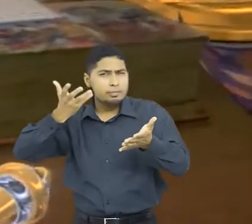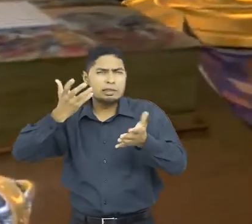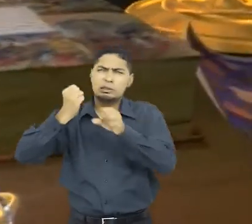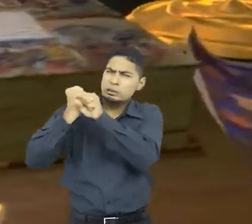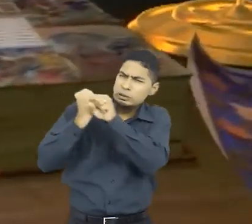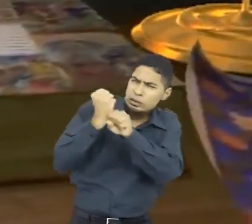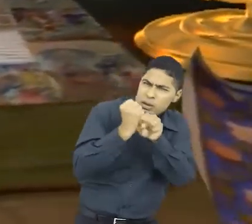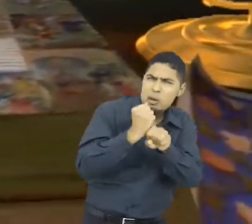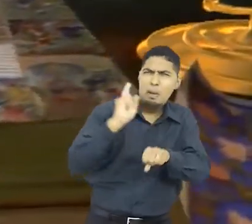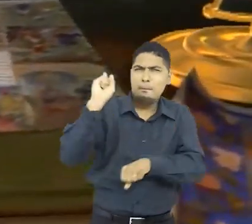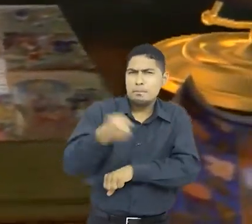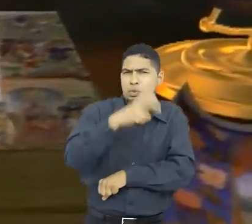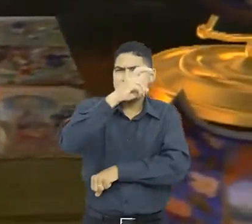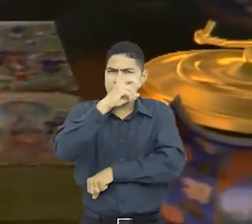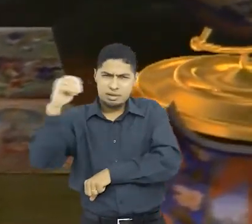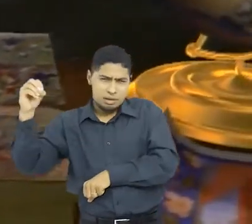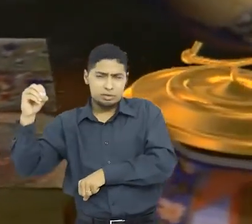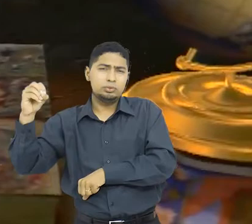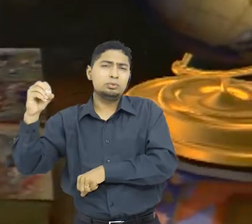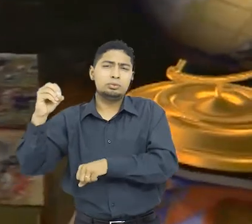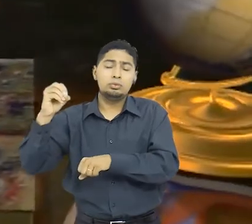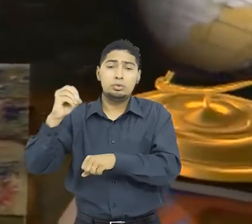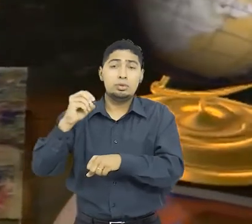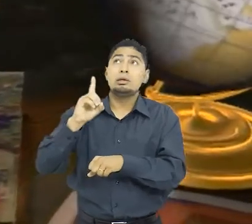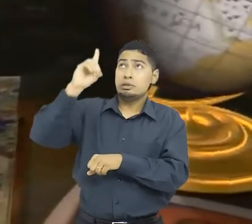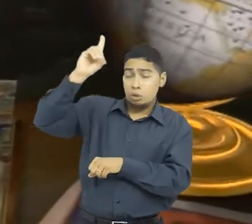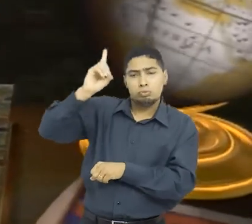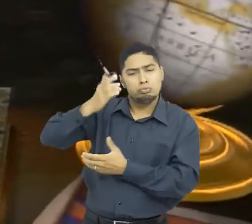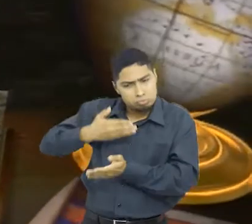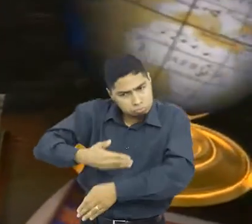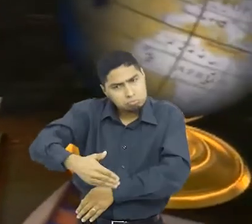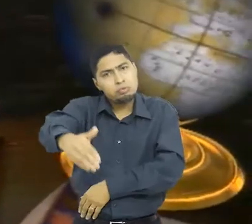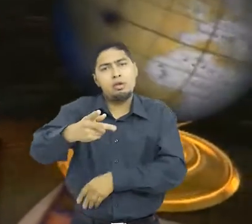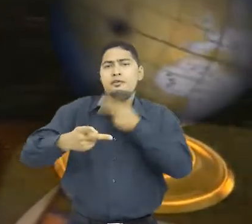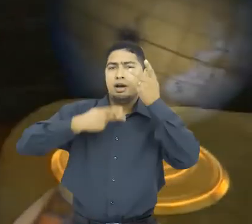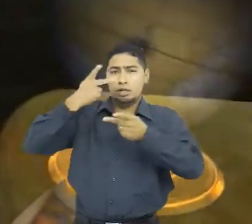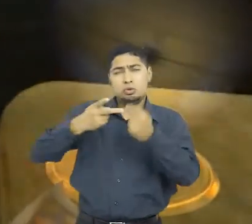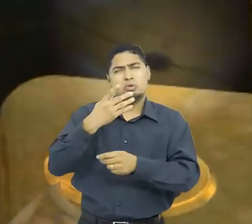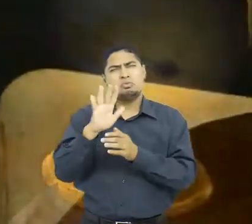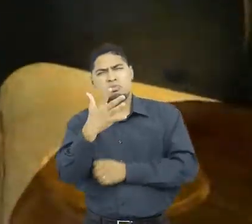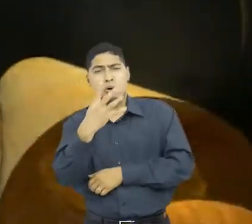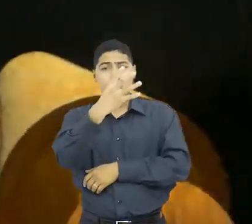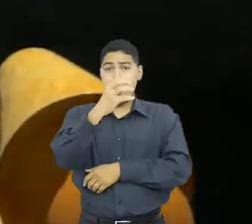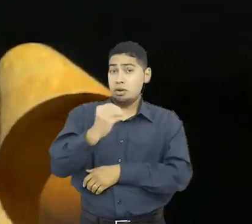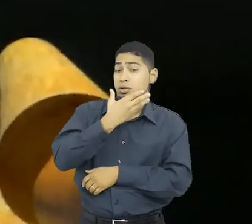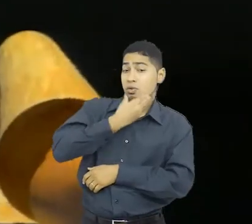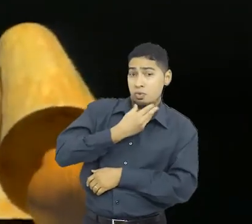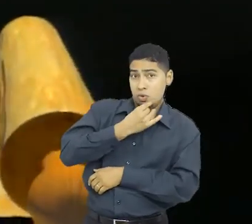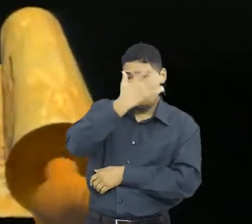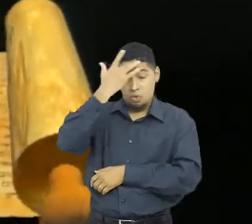e 40 homens registraram suas mensagens. Os primeiros registros foram chamados de As